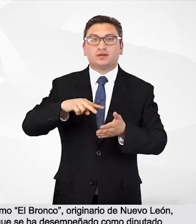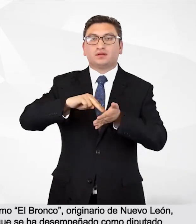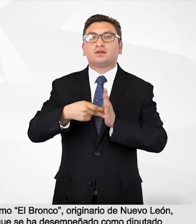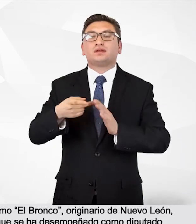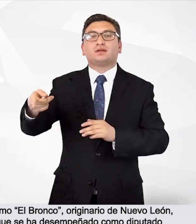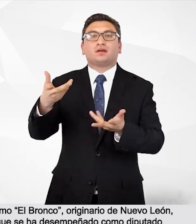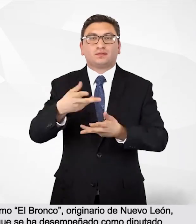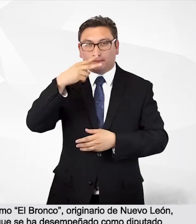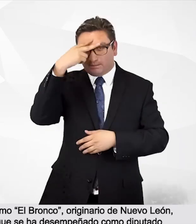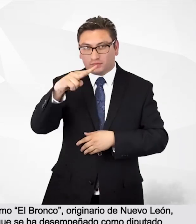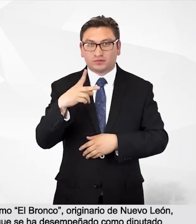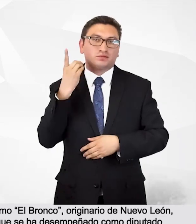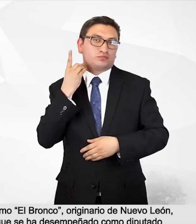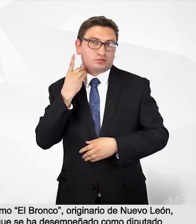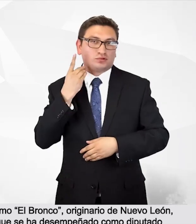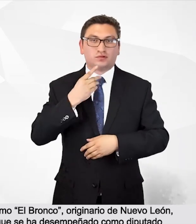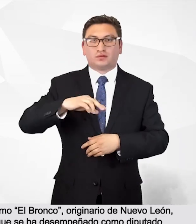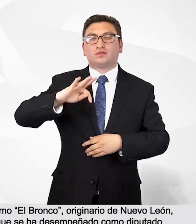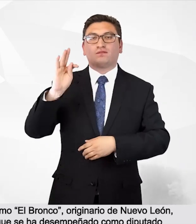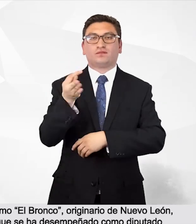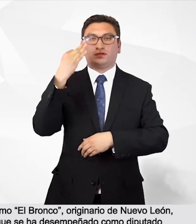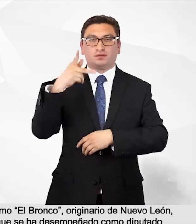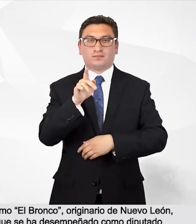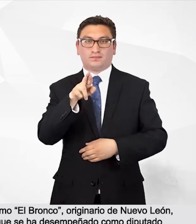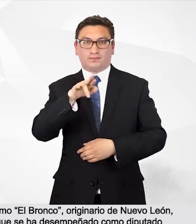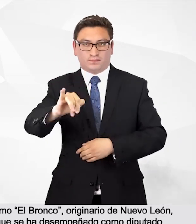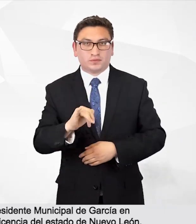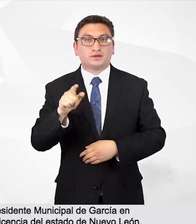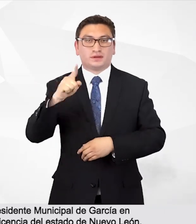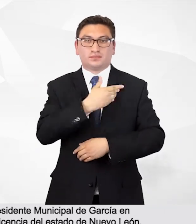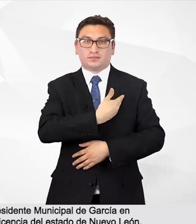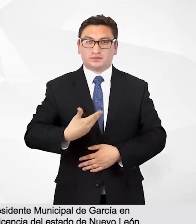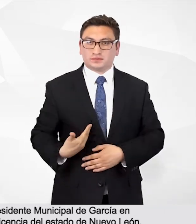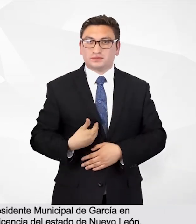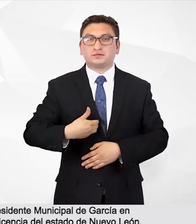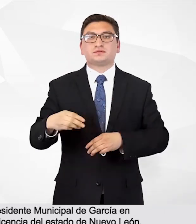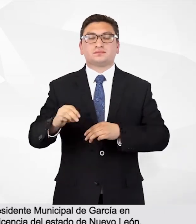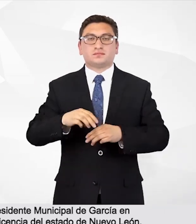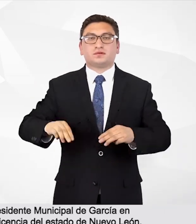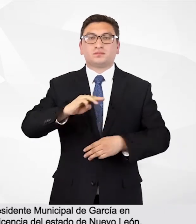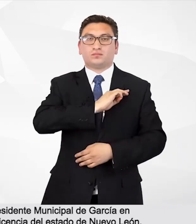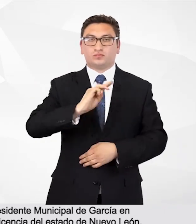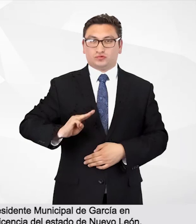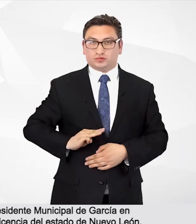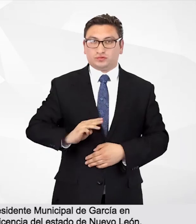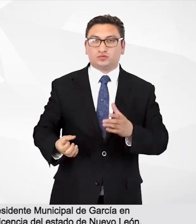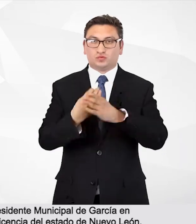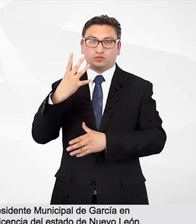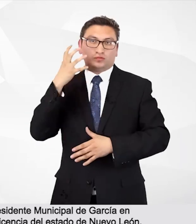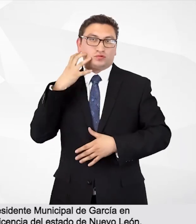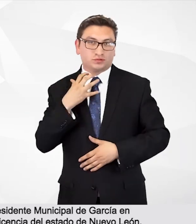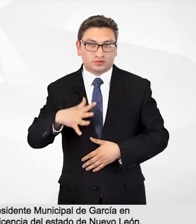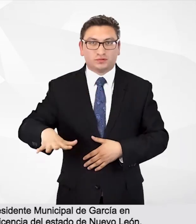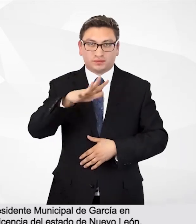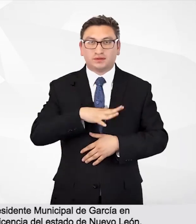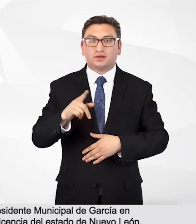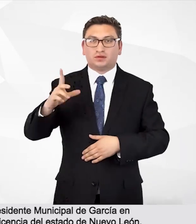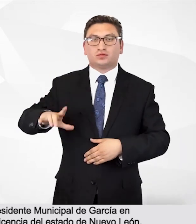es un político e ingeniero mexicano que se ha desempeñado como diputado federal por el PRI y como presidente municipal de García en Nuevo León